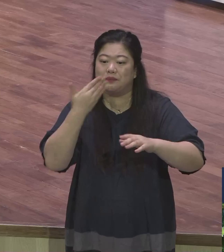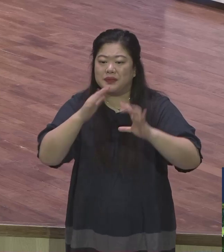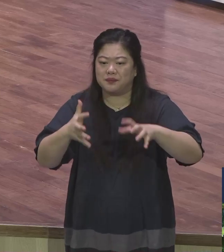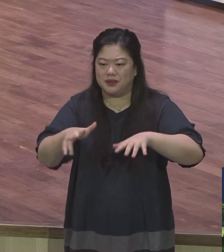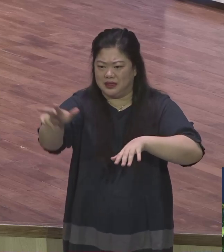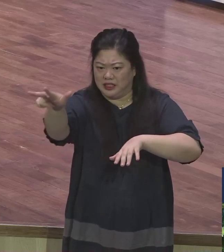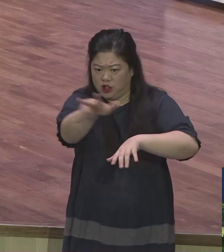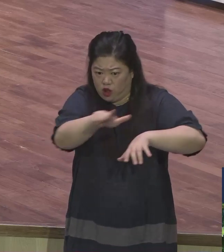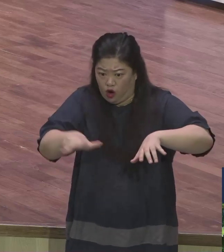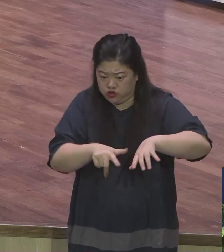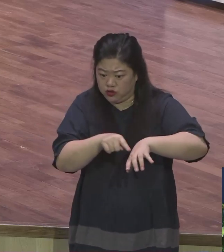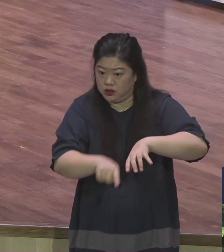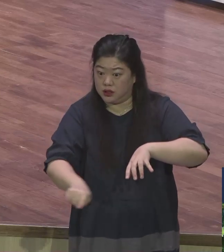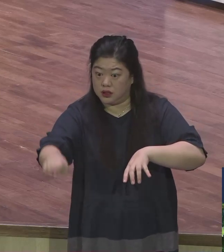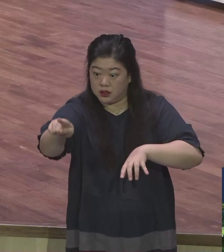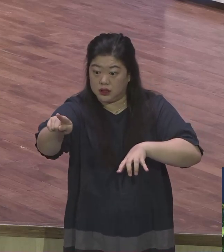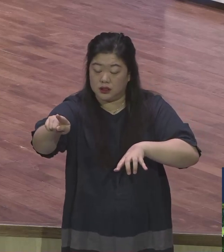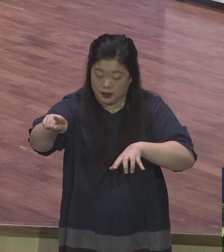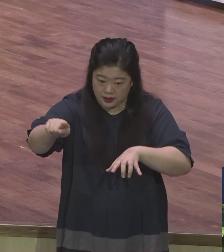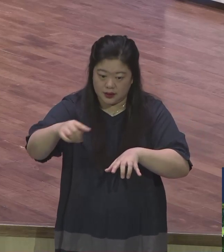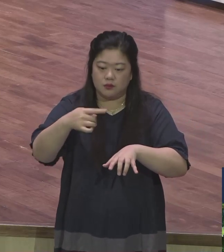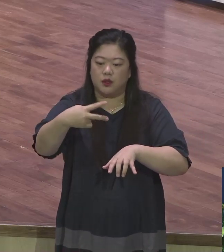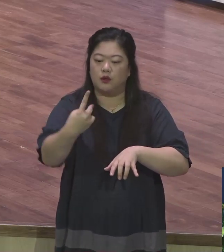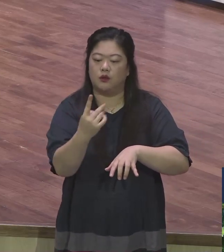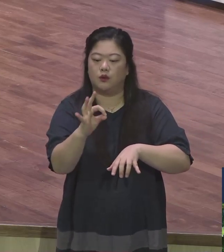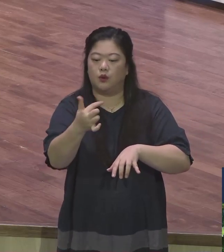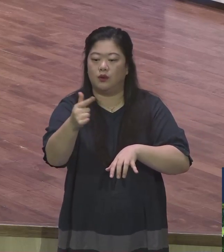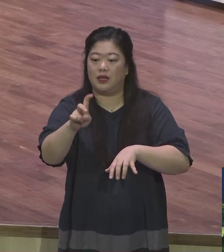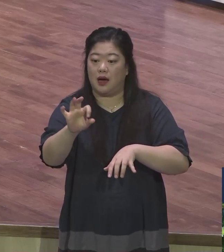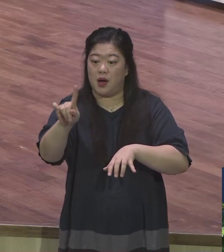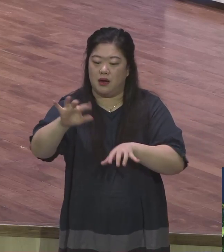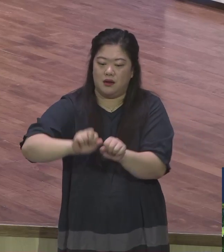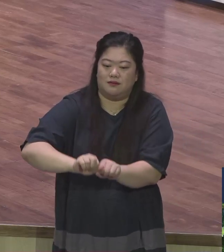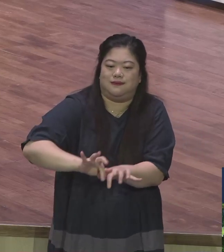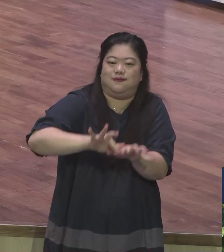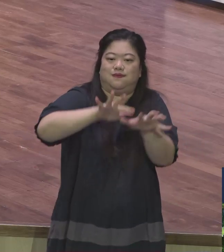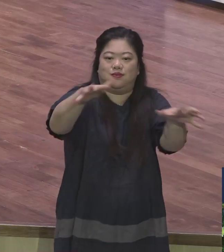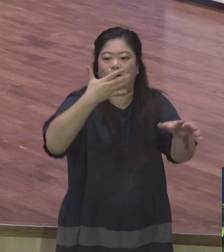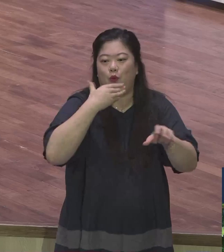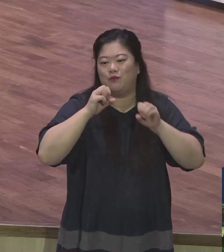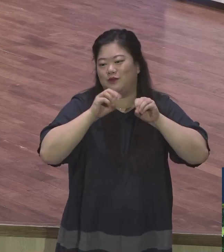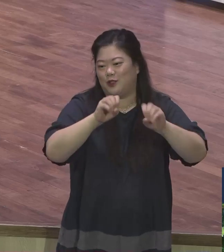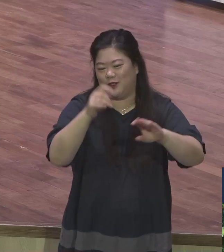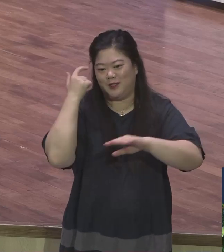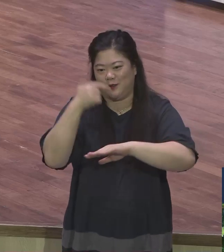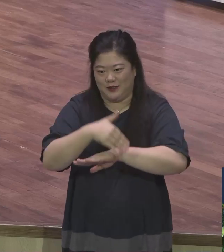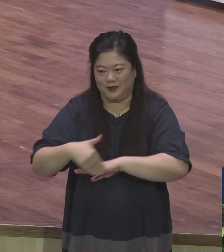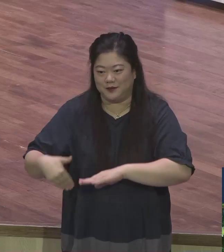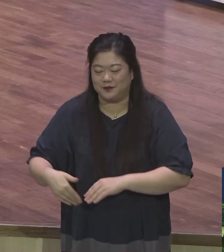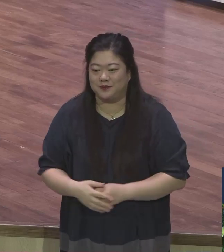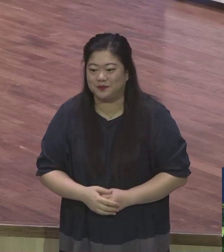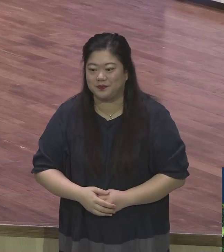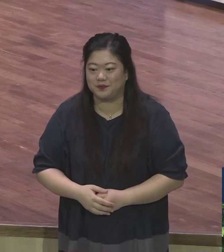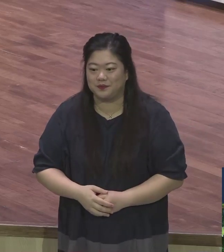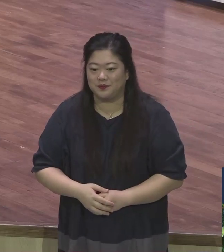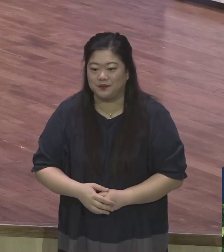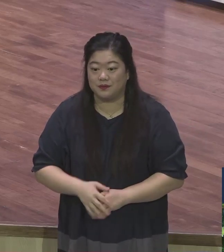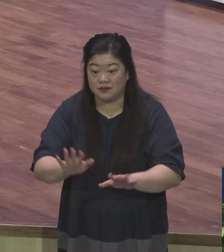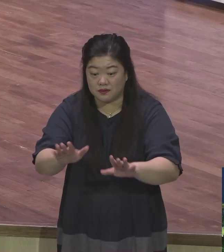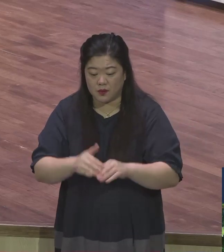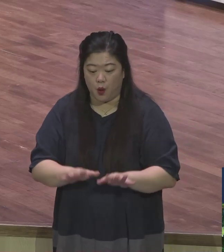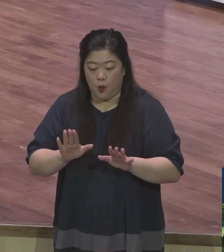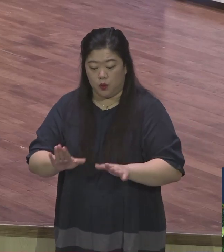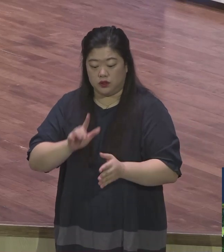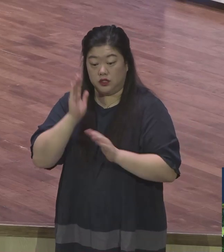동남아 보금화에서 구체적인 이제 로드맵을 세워 나갈 것입니다. 오늘 설교 제목이